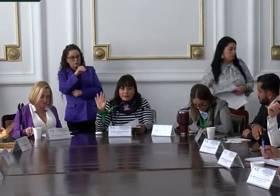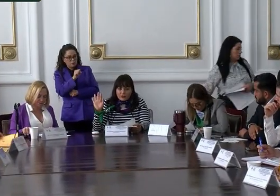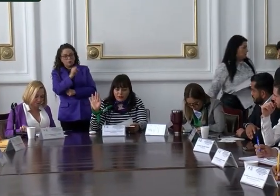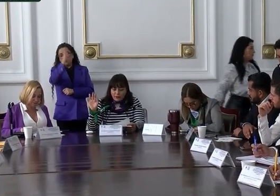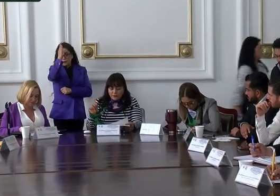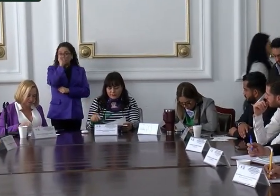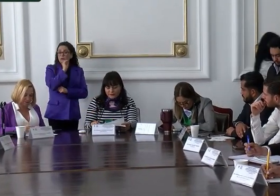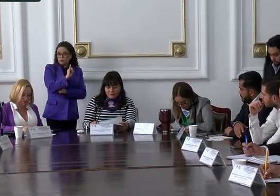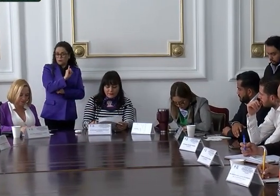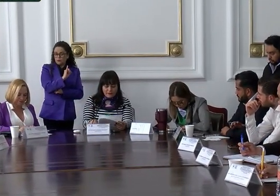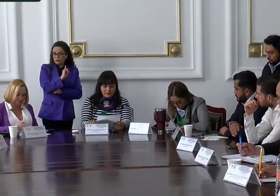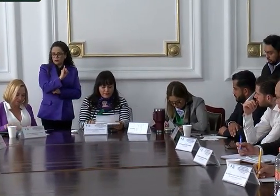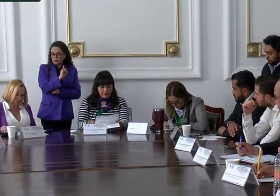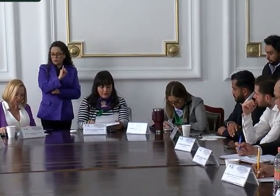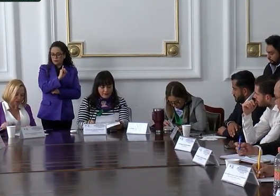Elizabeth Mateos, a favor.